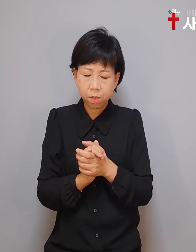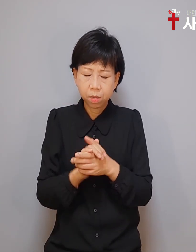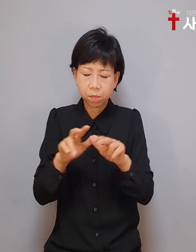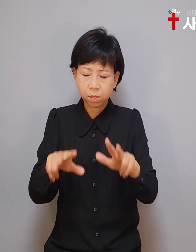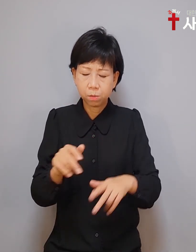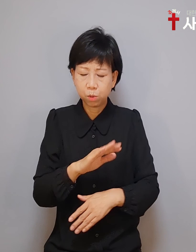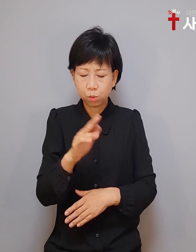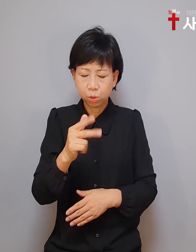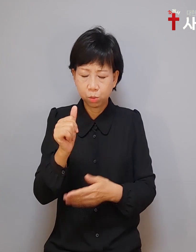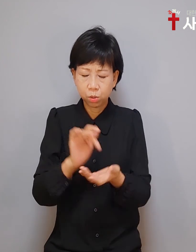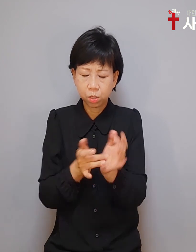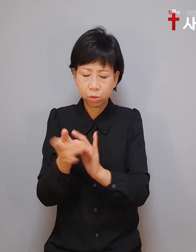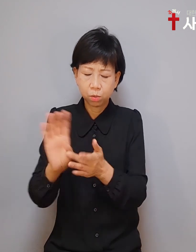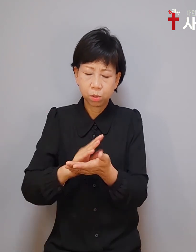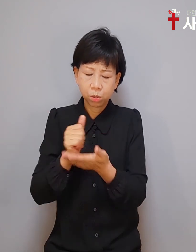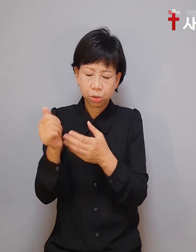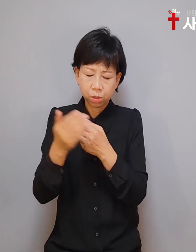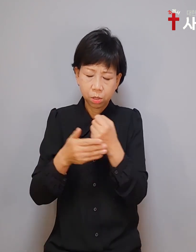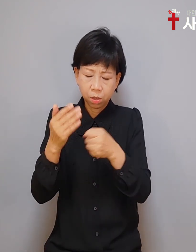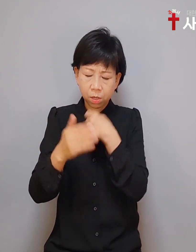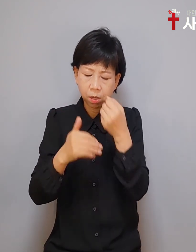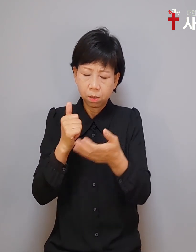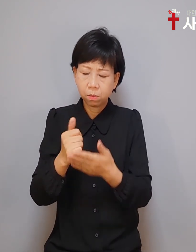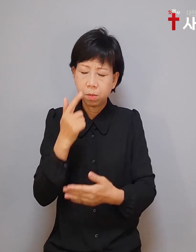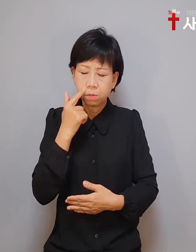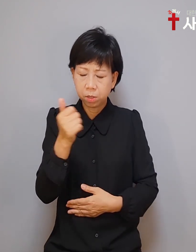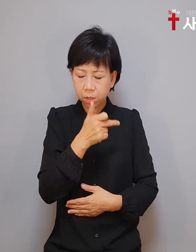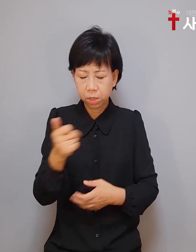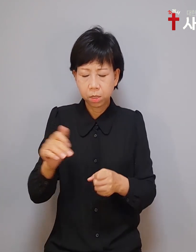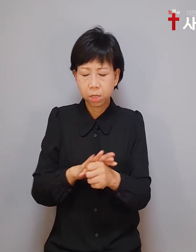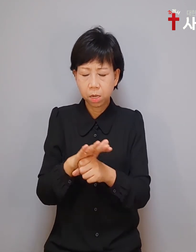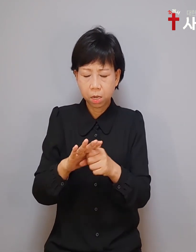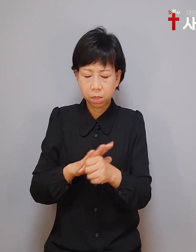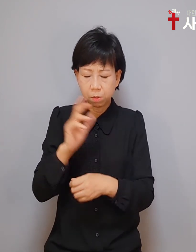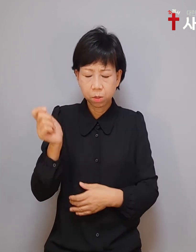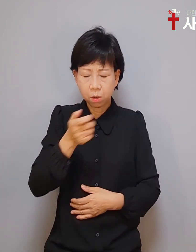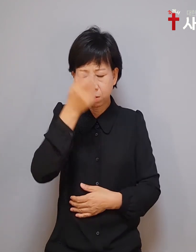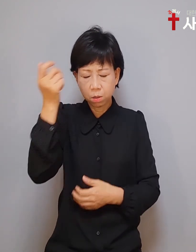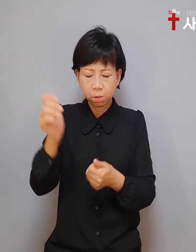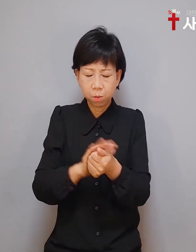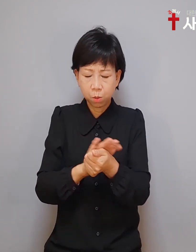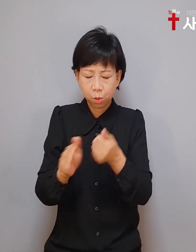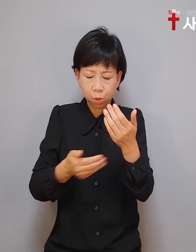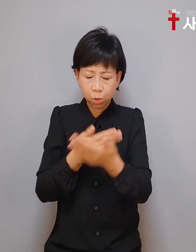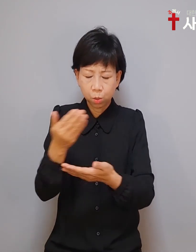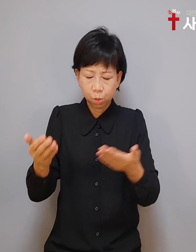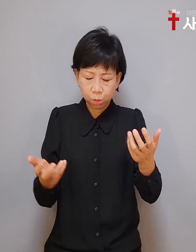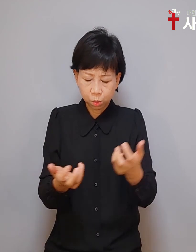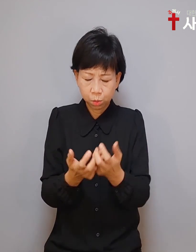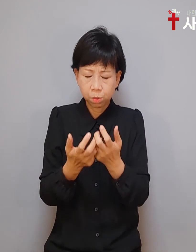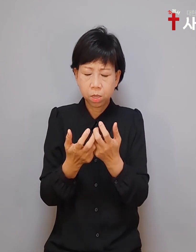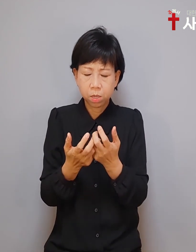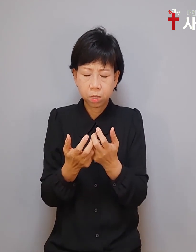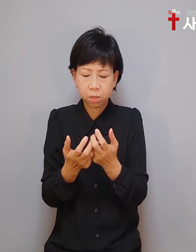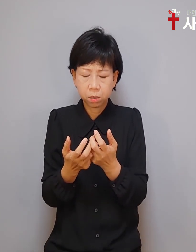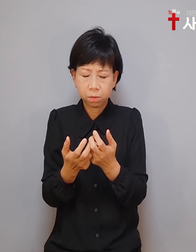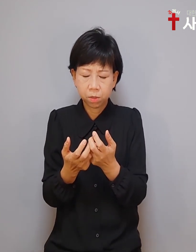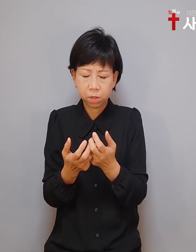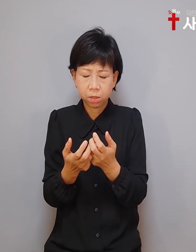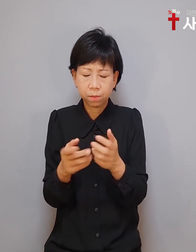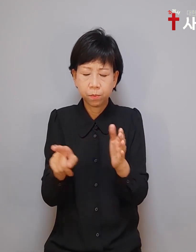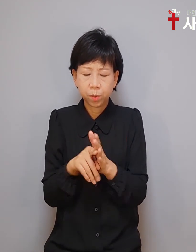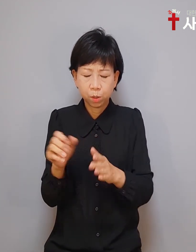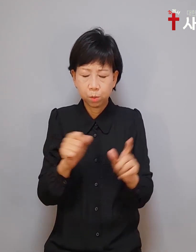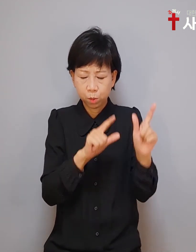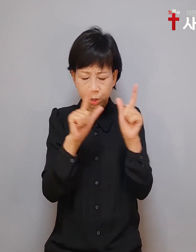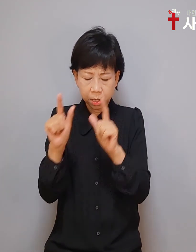그리스도의 은혜와 하나님 아버지의 그 크신 사랑하심과 성령님의 위로교통 충만하심이 믿음으로 살아갈